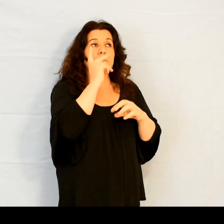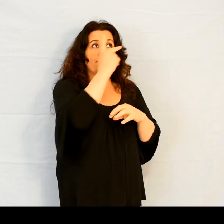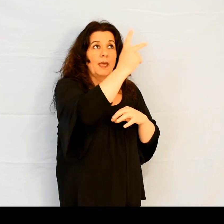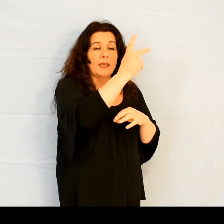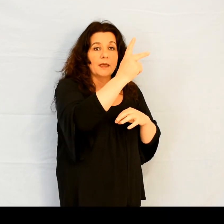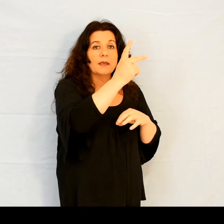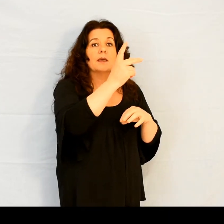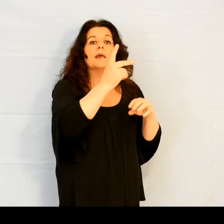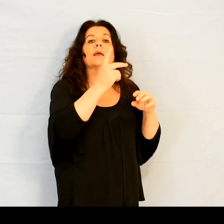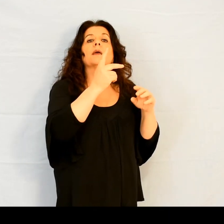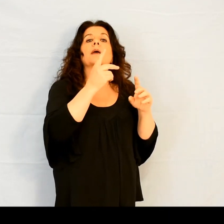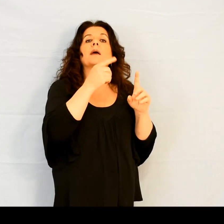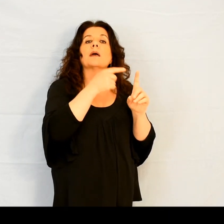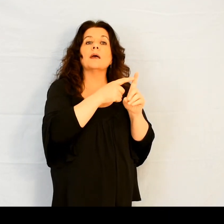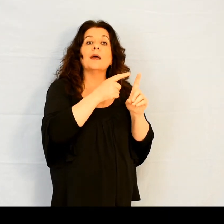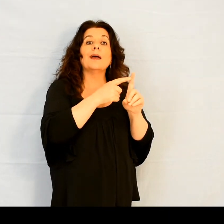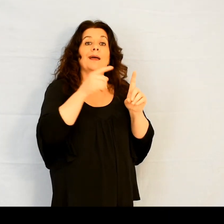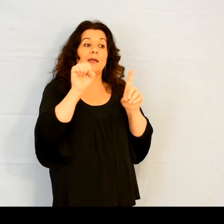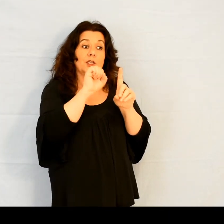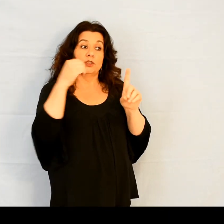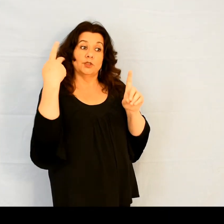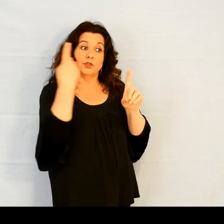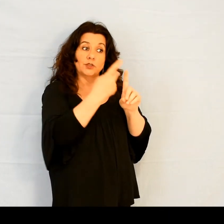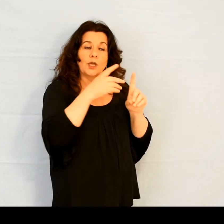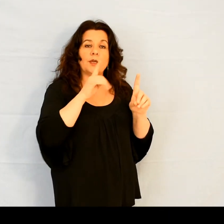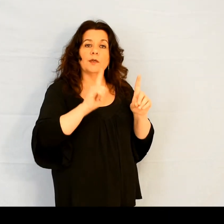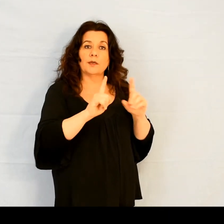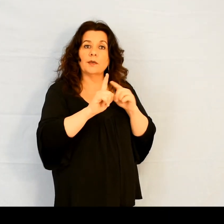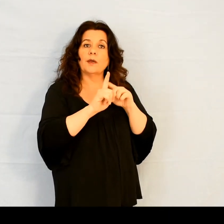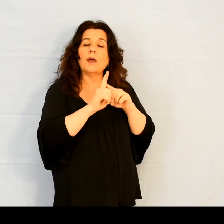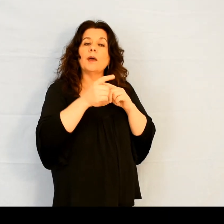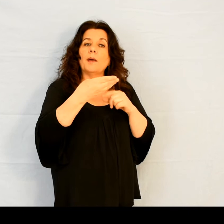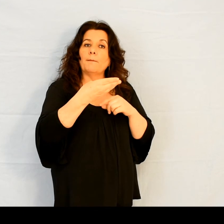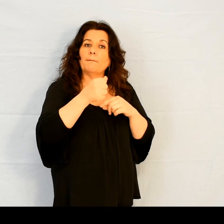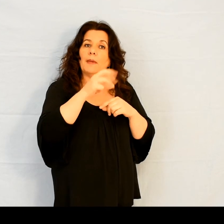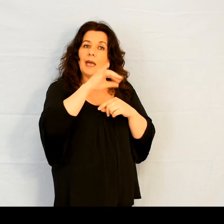Marie, femme de Cléophas, et Marie-Madeleine.